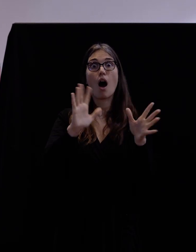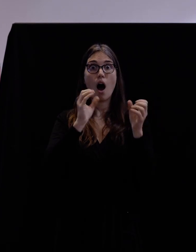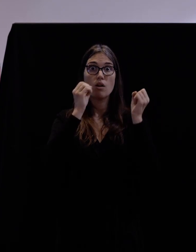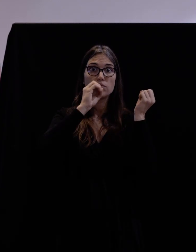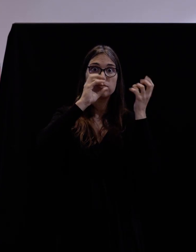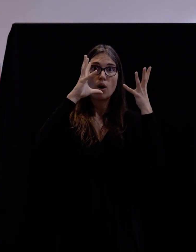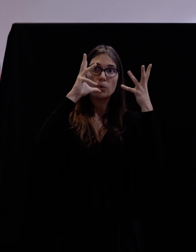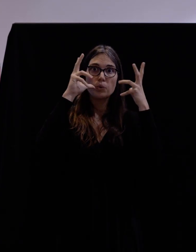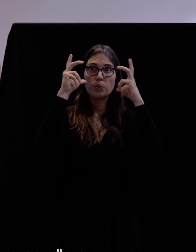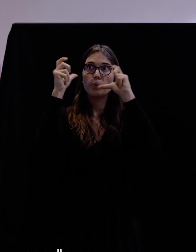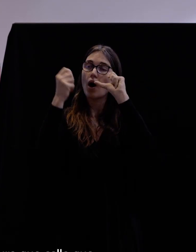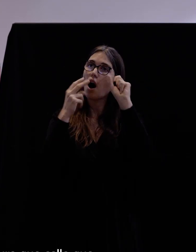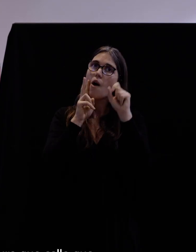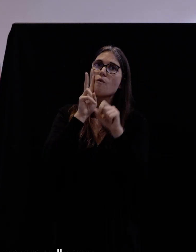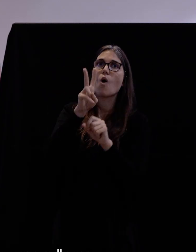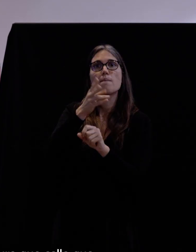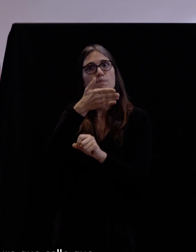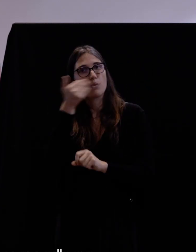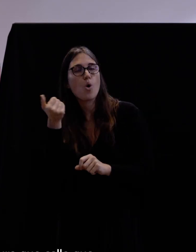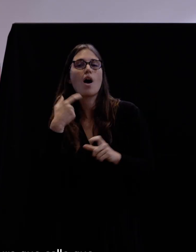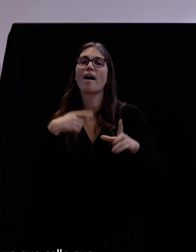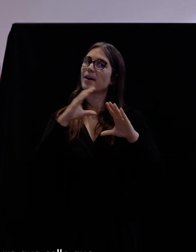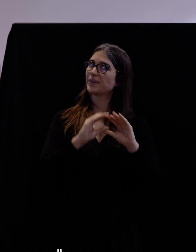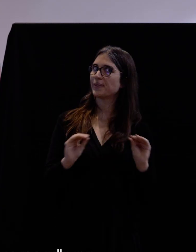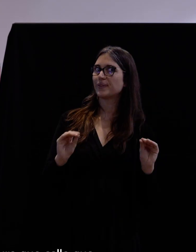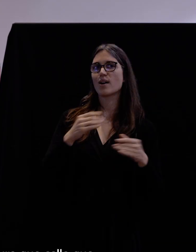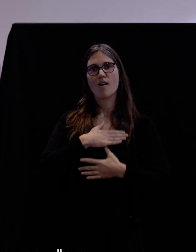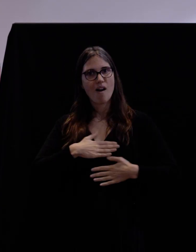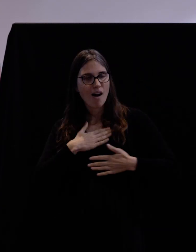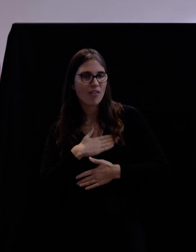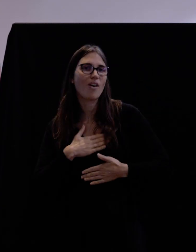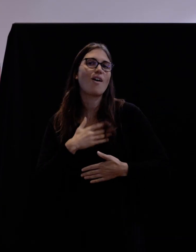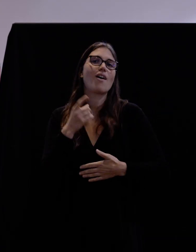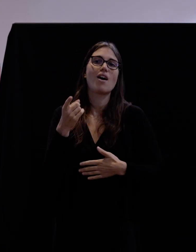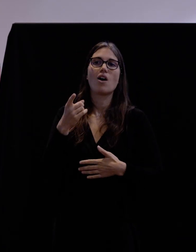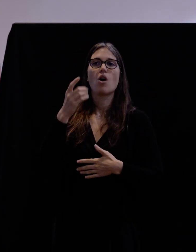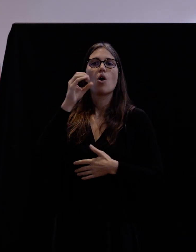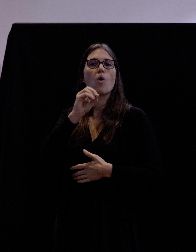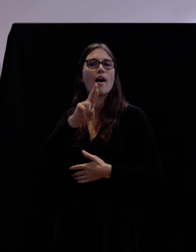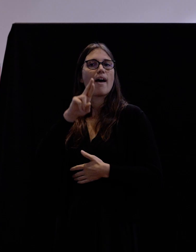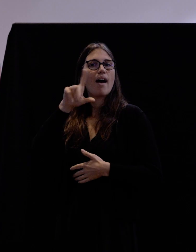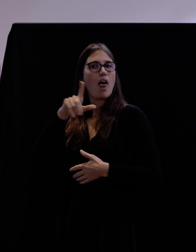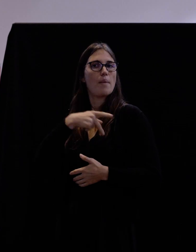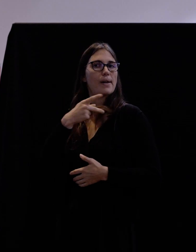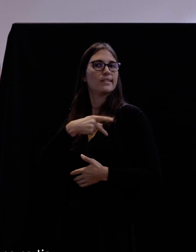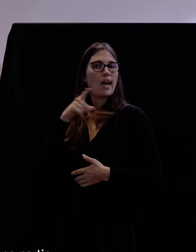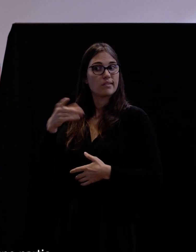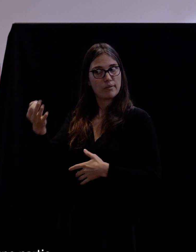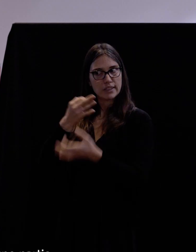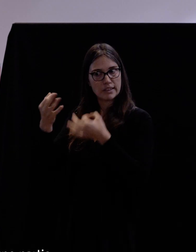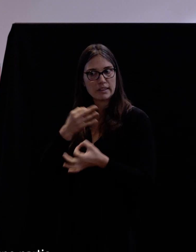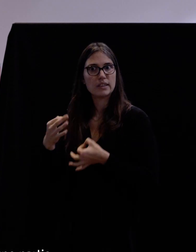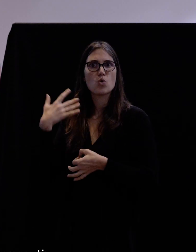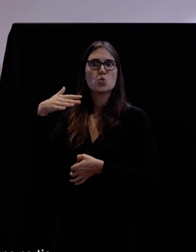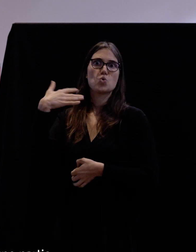vision fonctionnelle des enfants est meilleure que celle que l'ophtalmo avait bien voulu dire. L'ORL, comme il y a